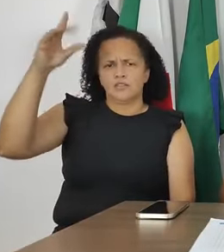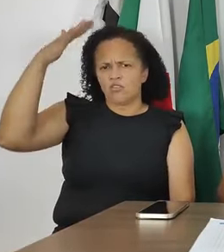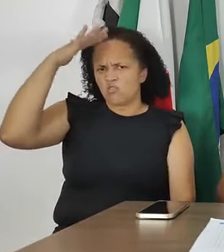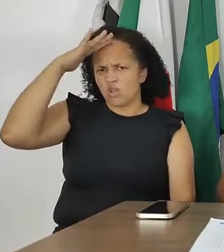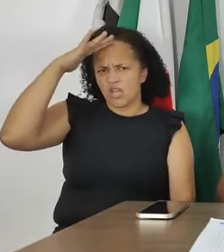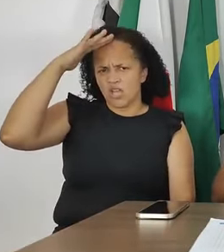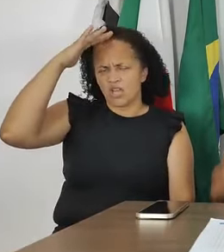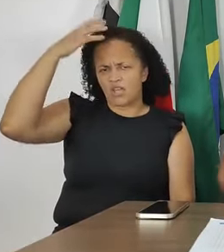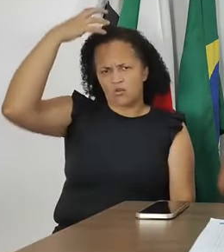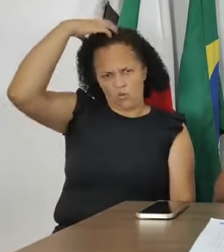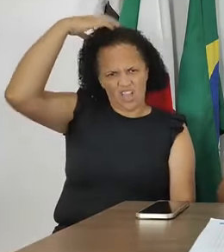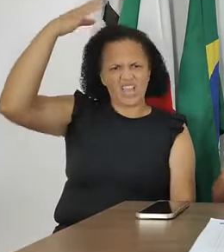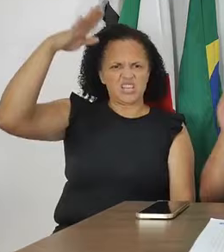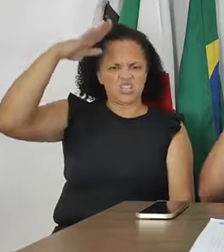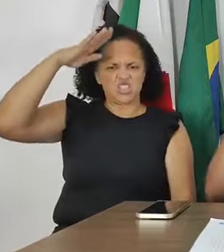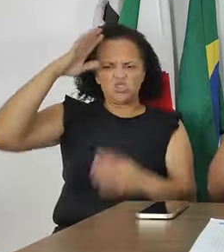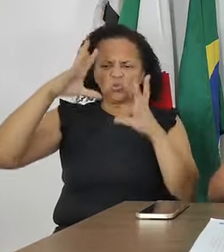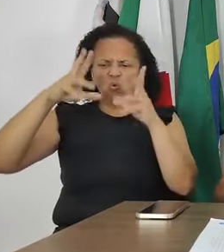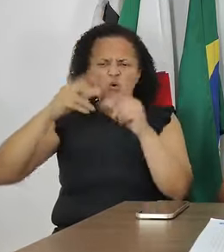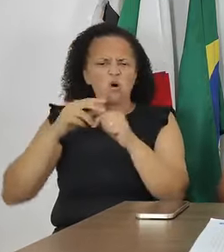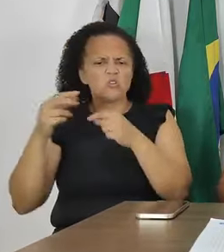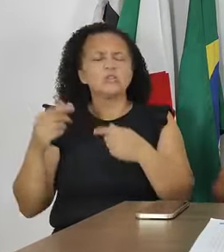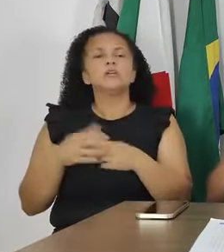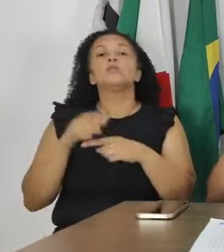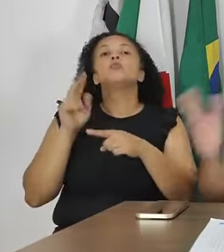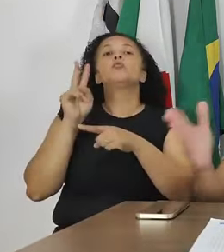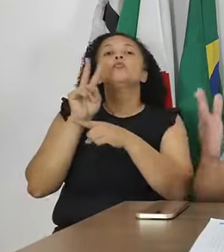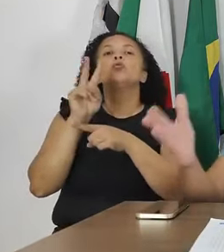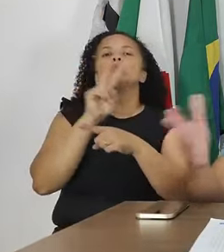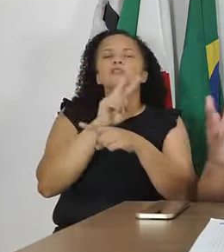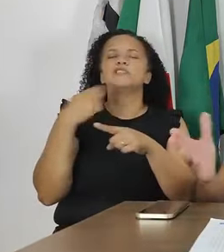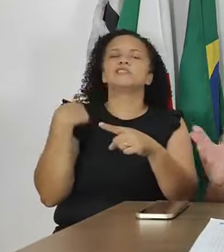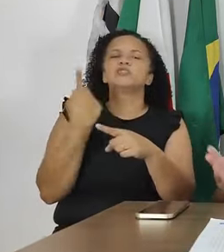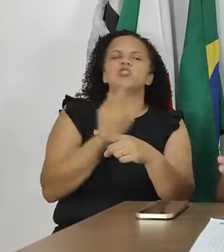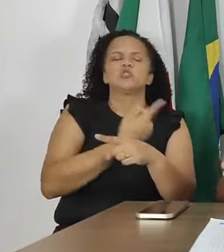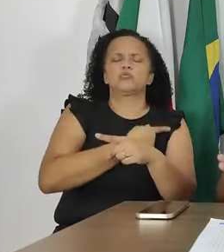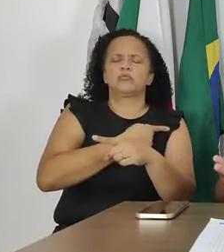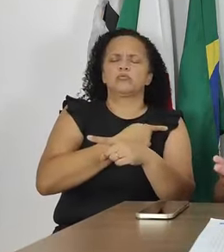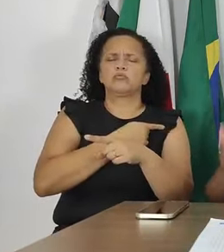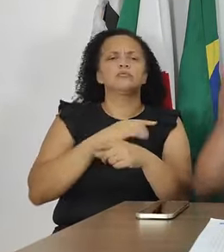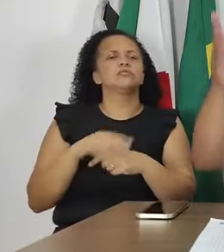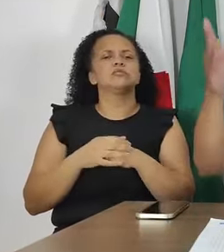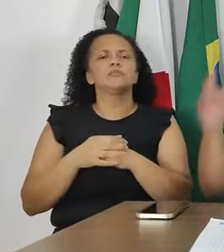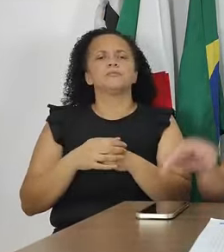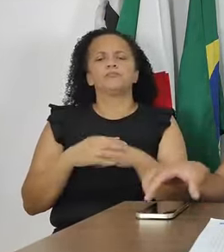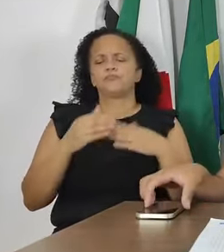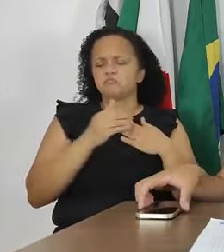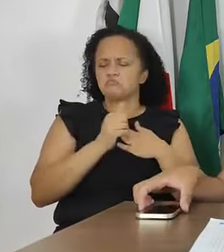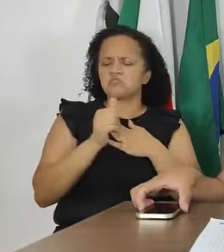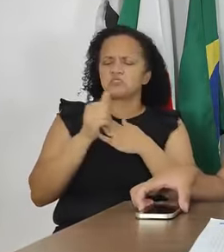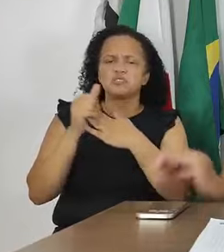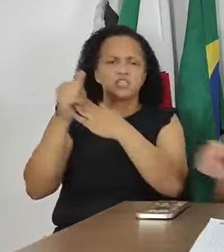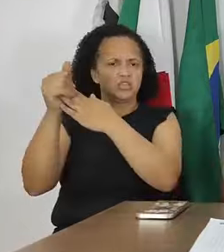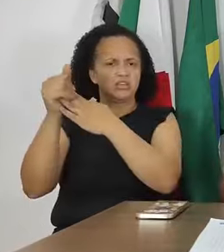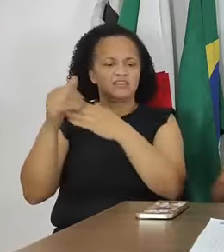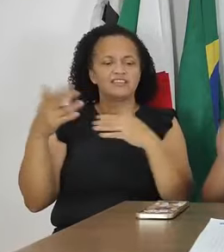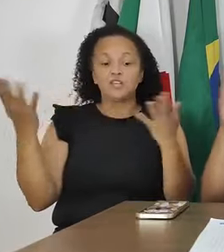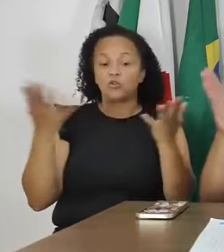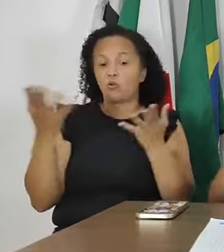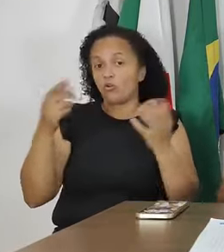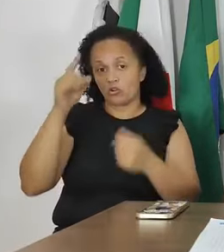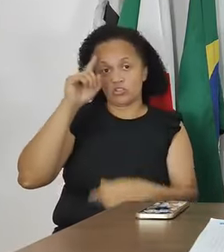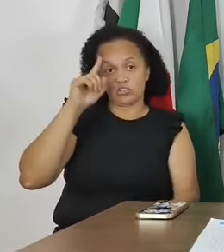anjos. Nos protejam, nos livram de todo mal, conduz os nossos passos. E aí você chegou hoje, dia 24 de